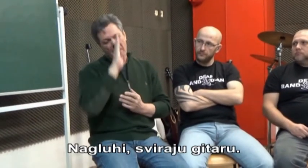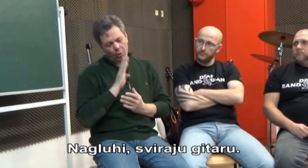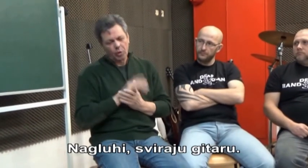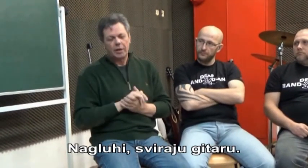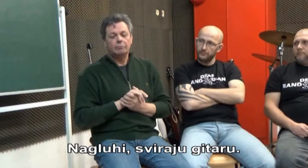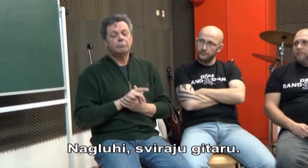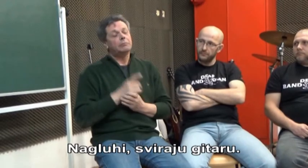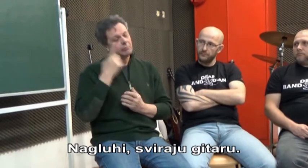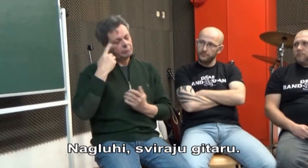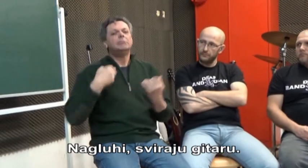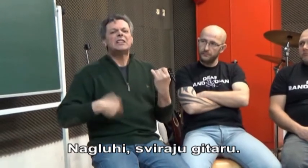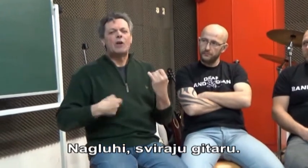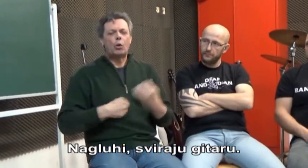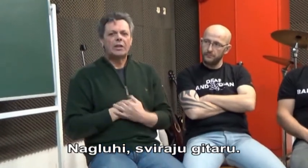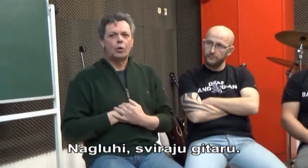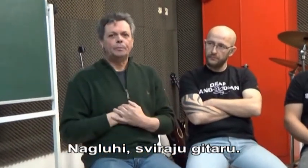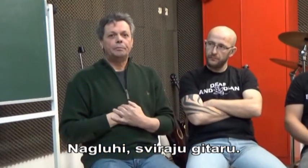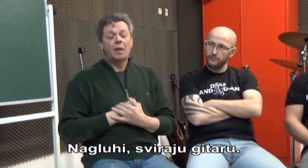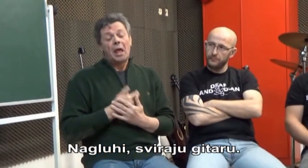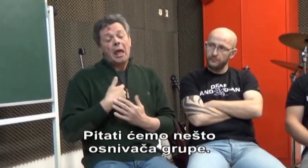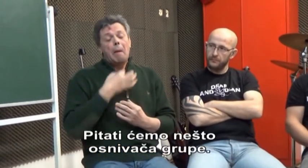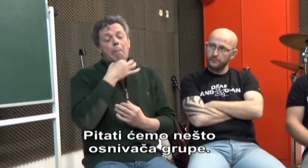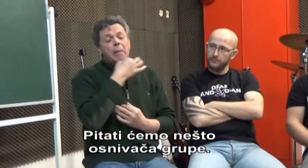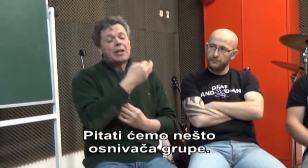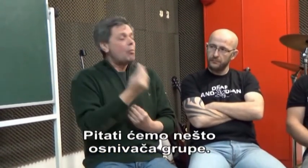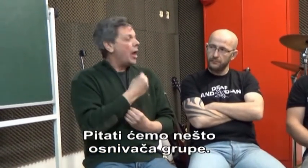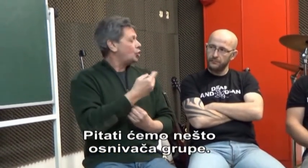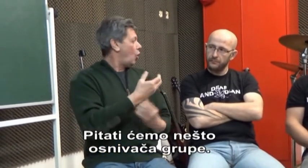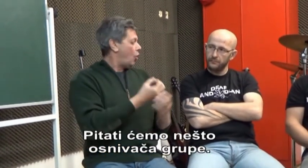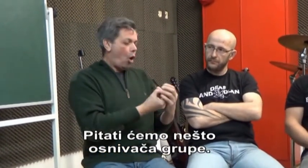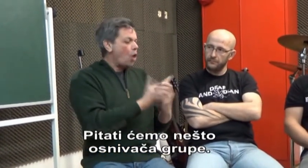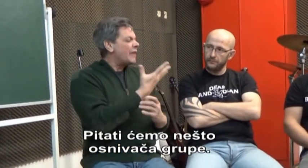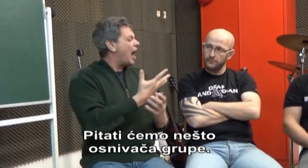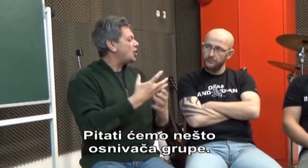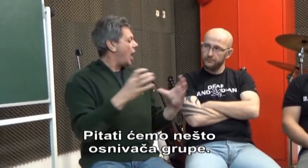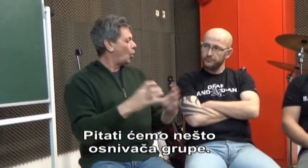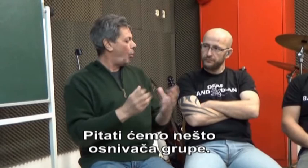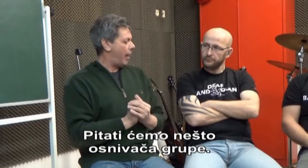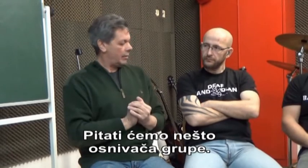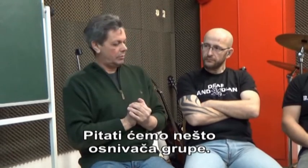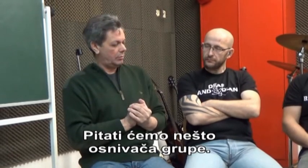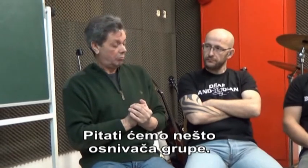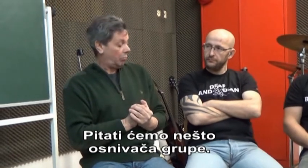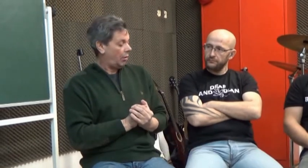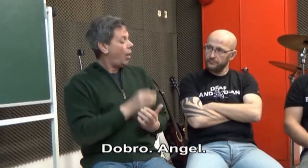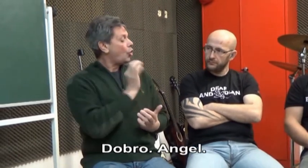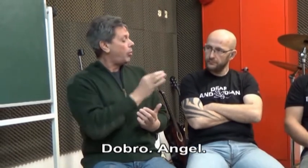Nagluhi. Sviraju gitaru. Pitat ćemo nešto osnivača grupe. Dobro.